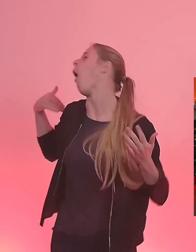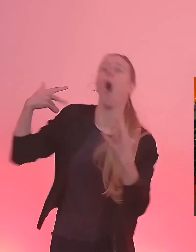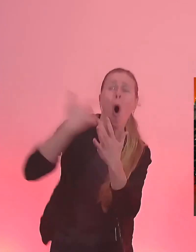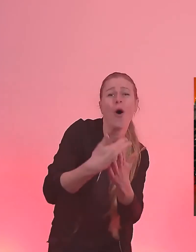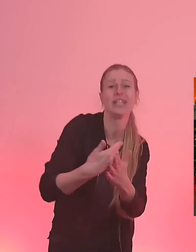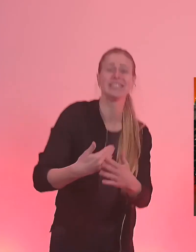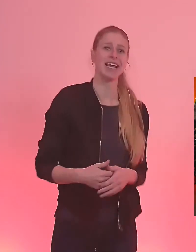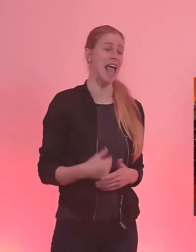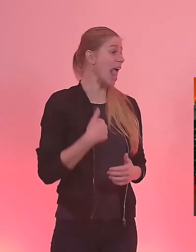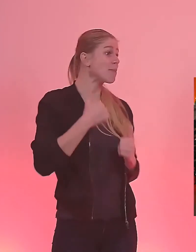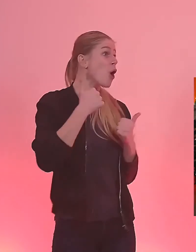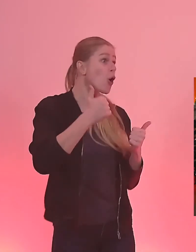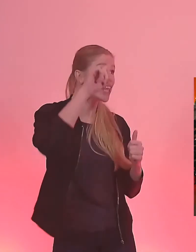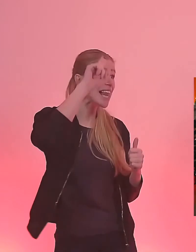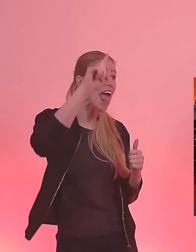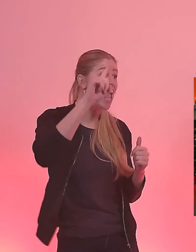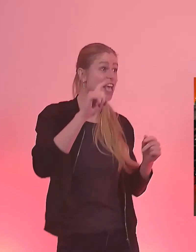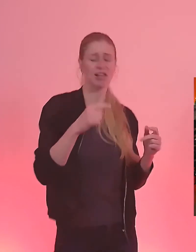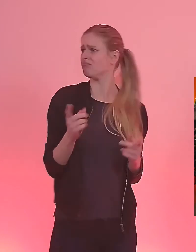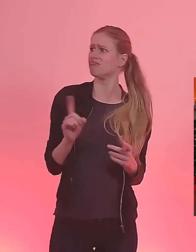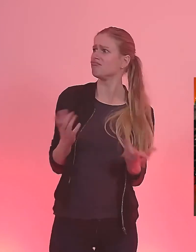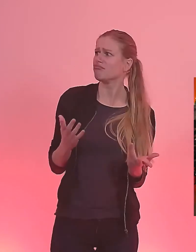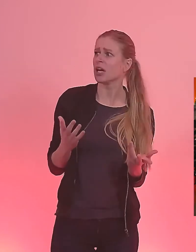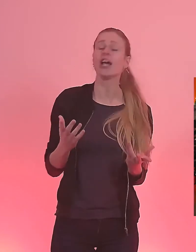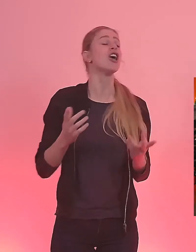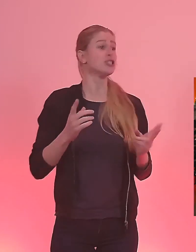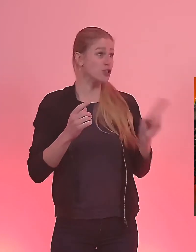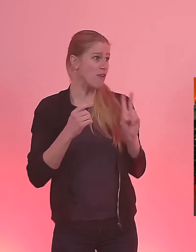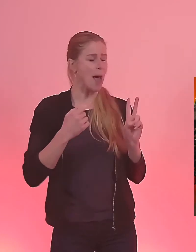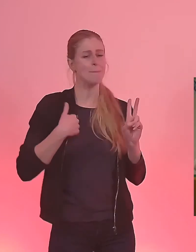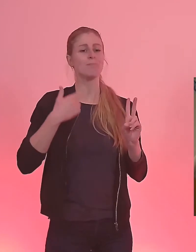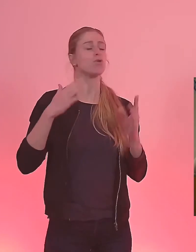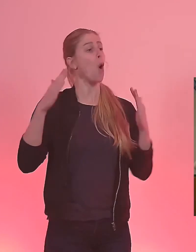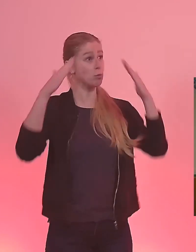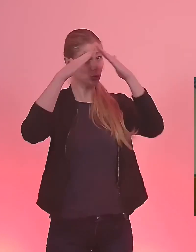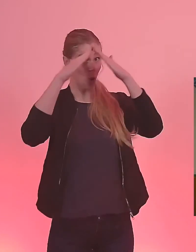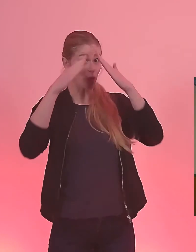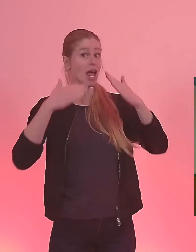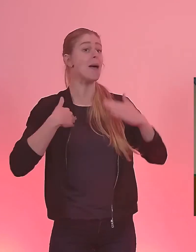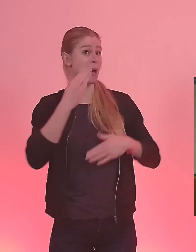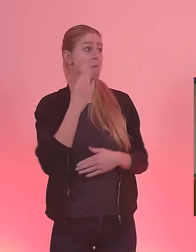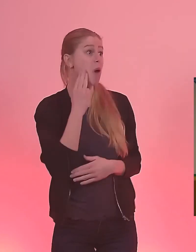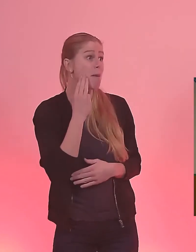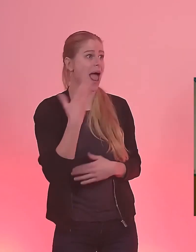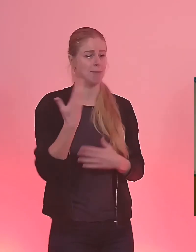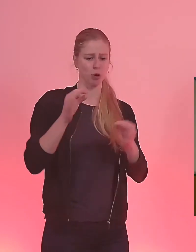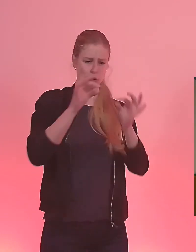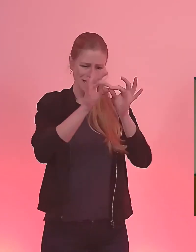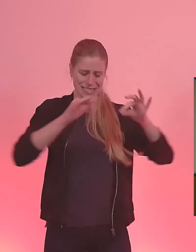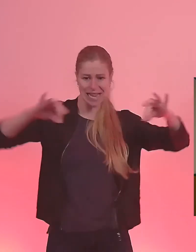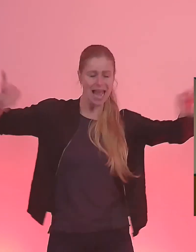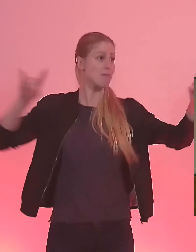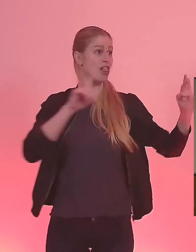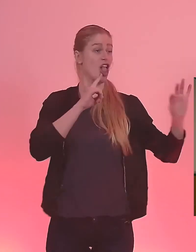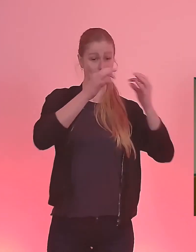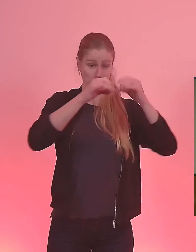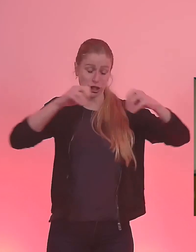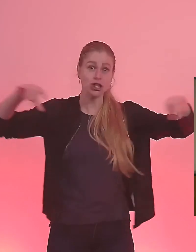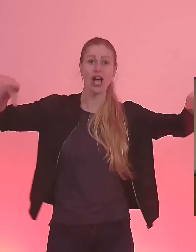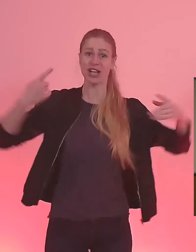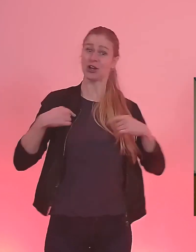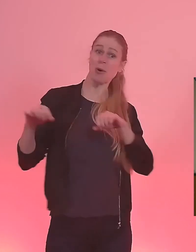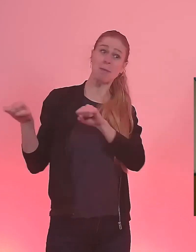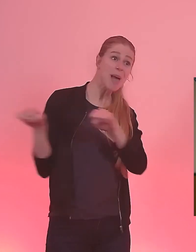idee. Nou, wat dan? Zullen we anders op zolder, ligt er bij mama, nog zo sliert met allemaal lampjes. Zullen we die meenemen naar opa en dan gaan we zijn